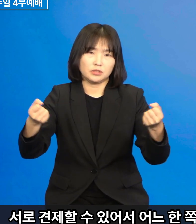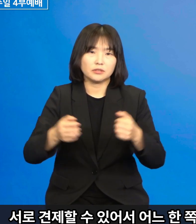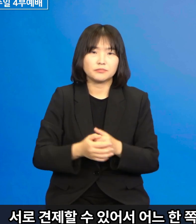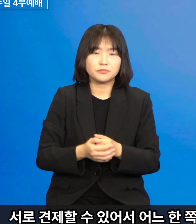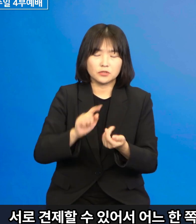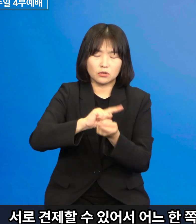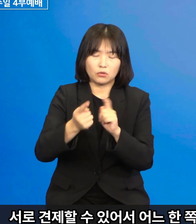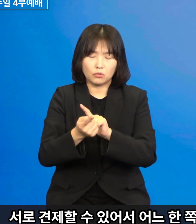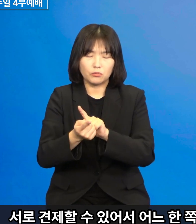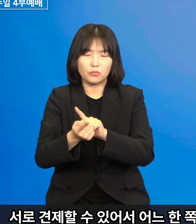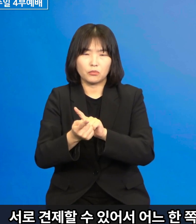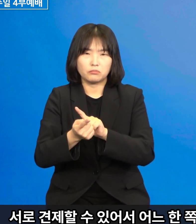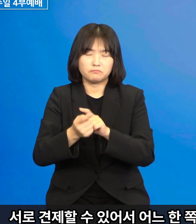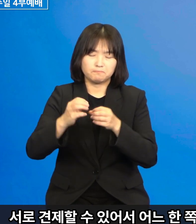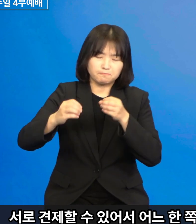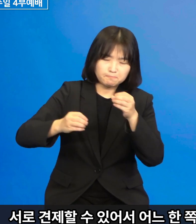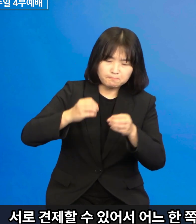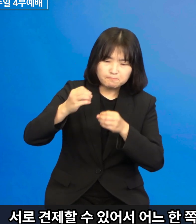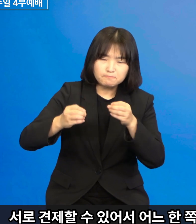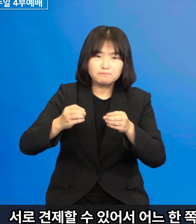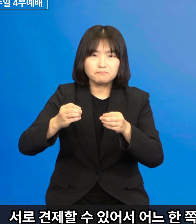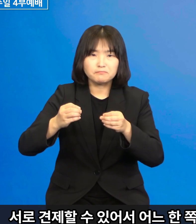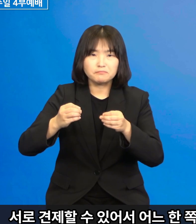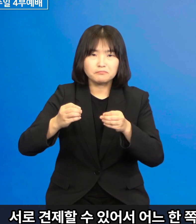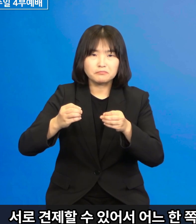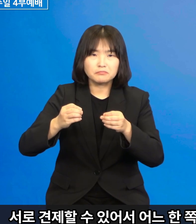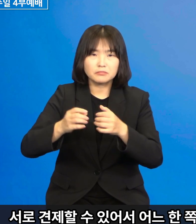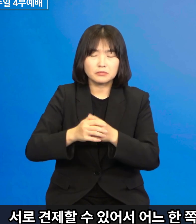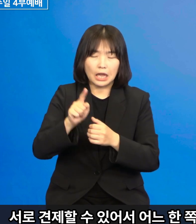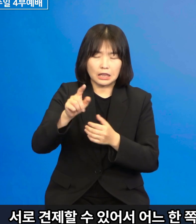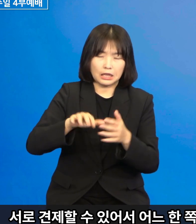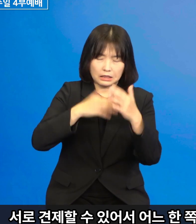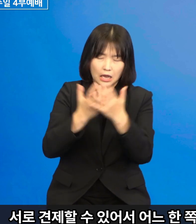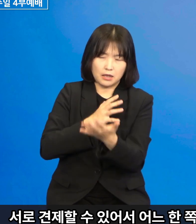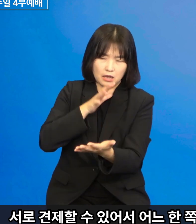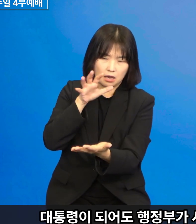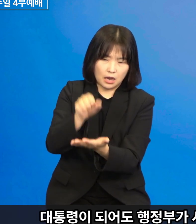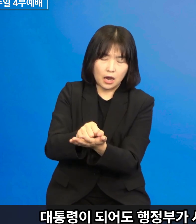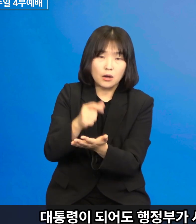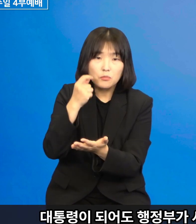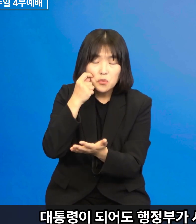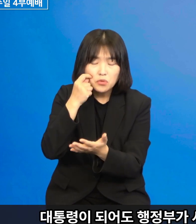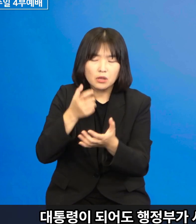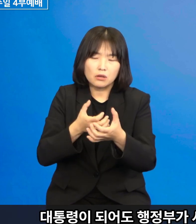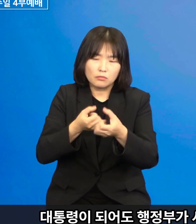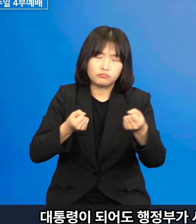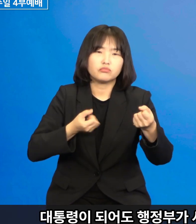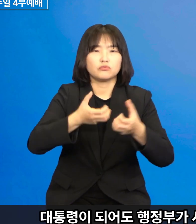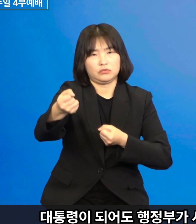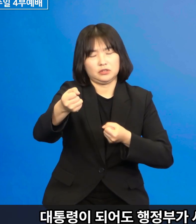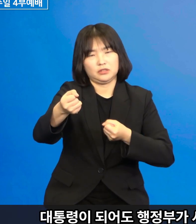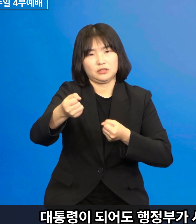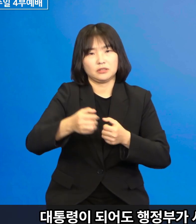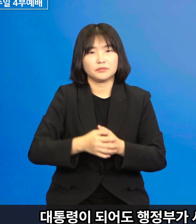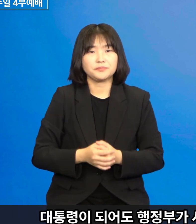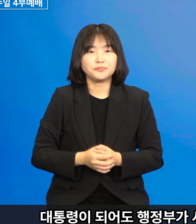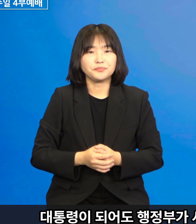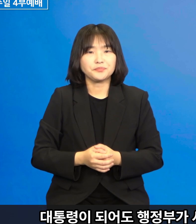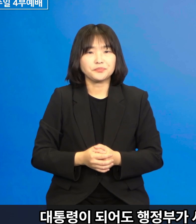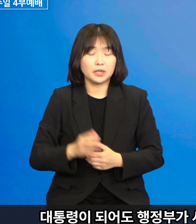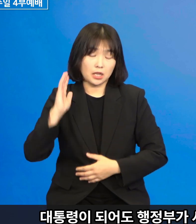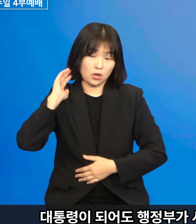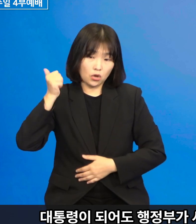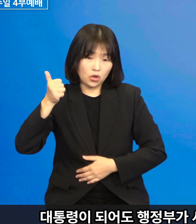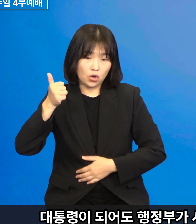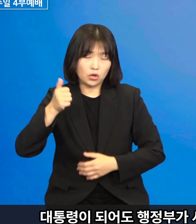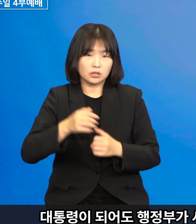한쪽이 장악하지 않도록 분립을 시켜놨어요. 대통령이 되어도 행정부가 사법을,